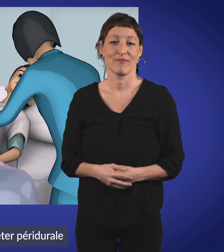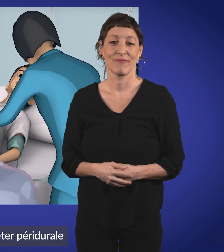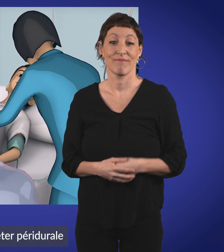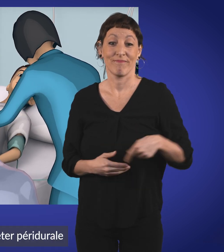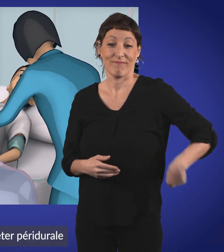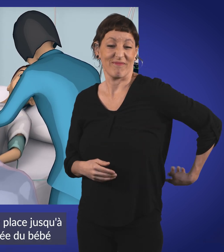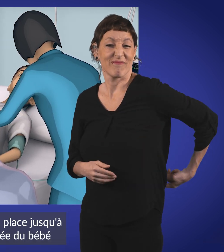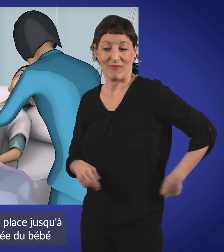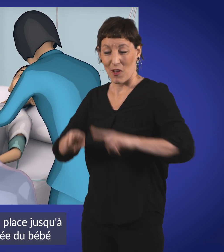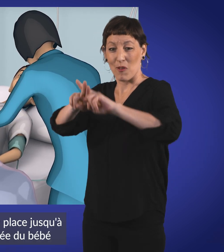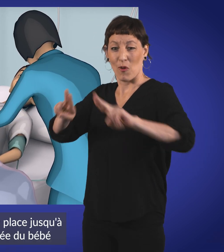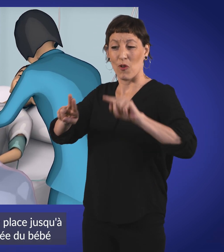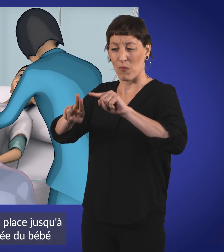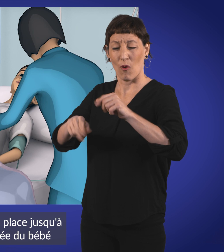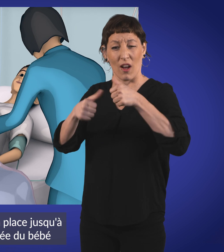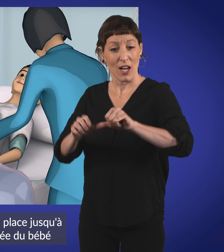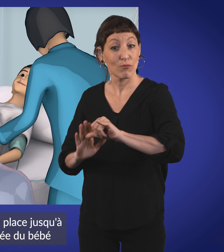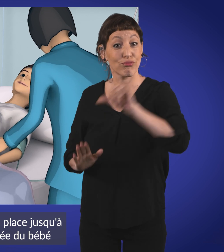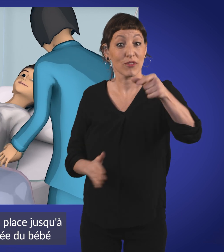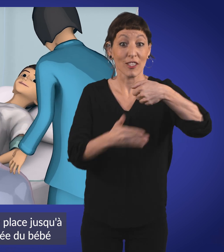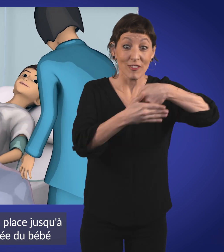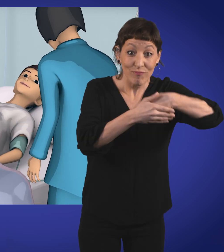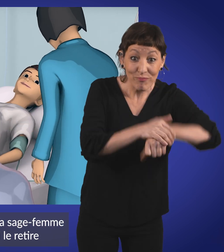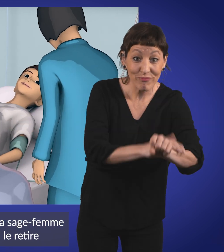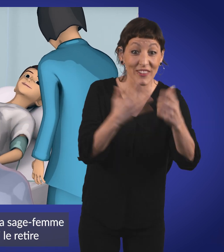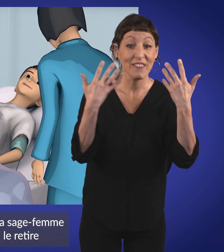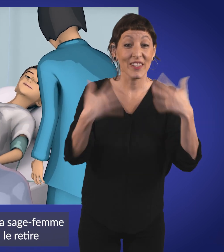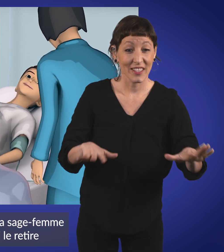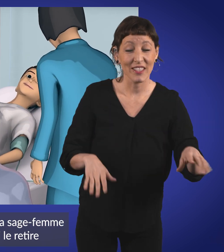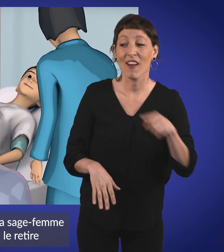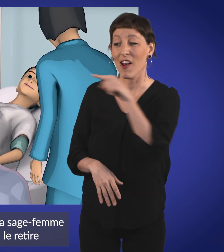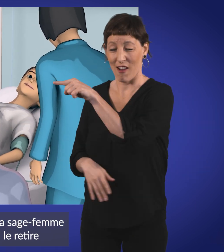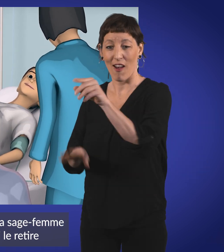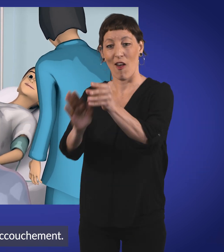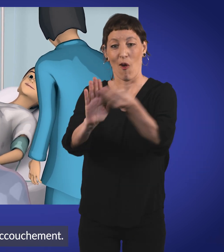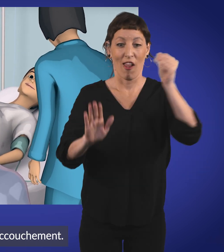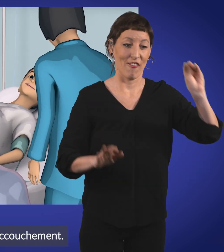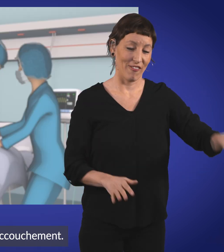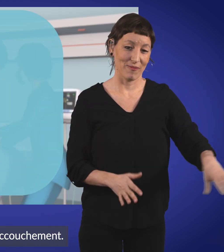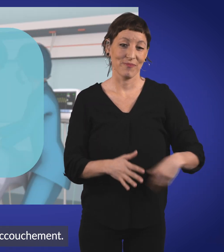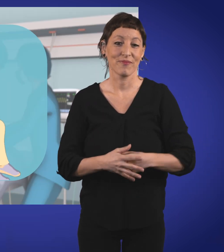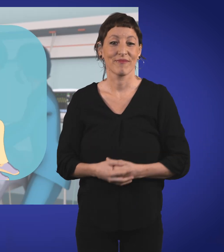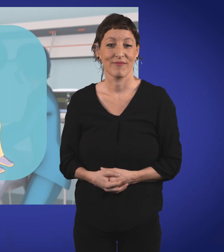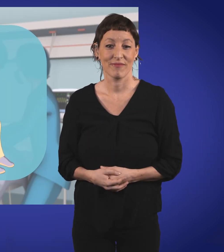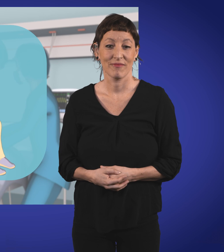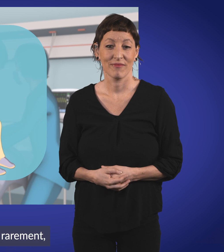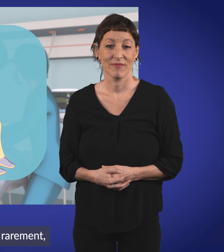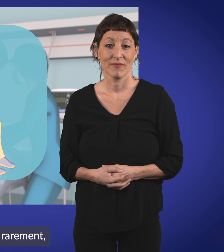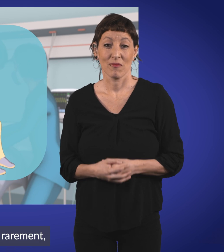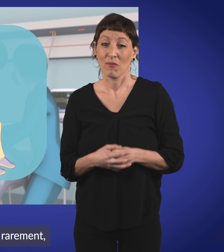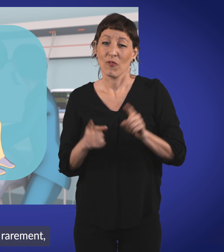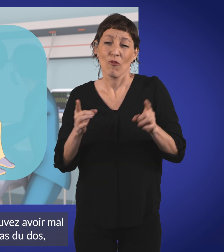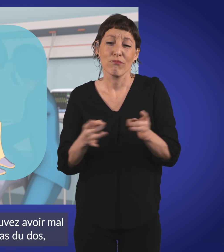cathéter péridural reste en place jusqu'à l'arrivée du bébé et c'est la sage-femme qui le retire après l'accouchement.